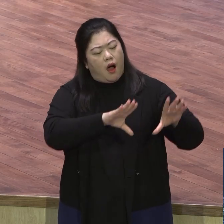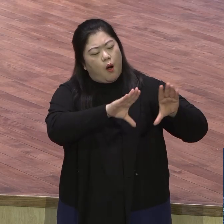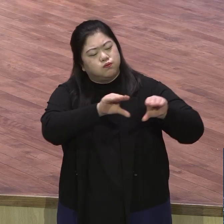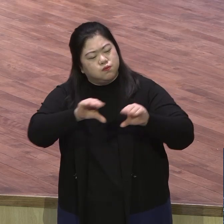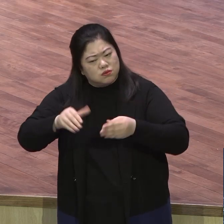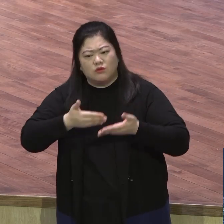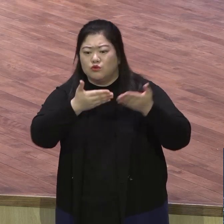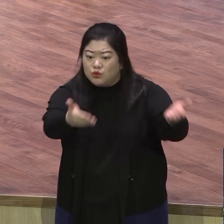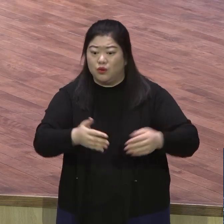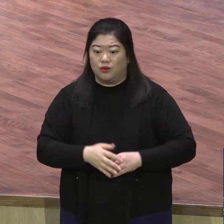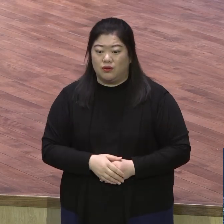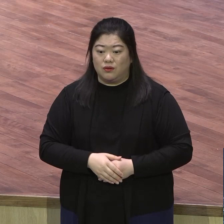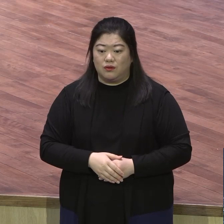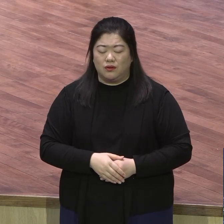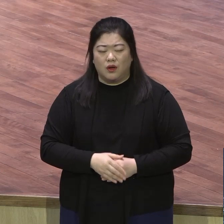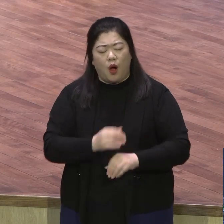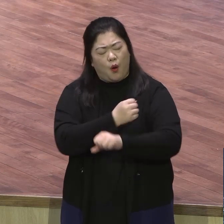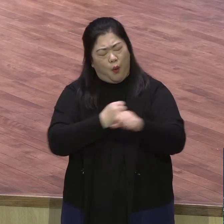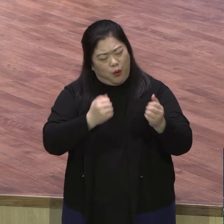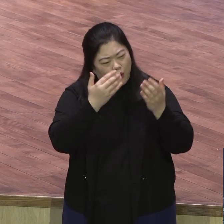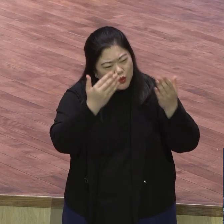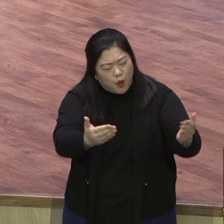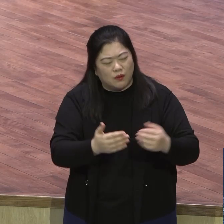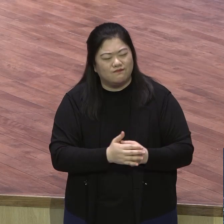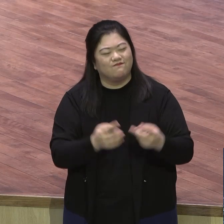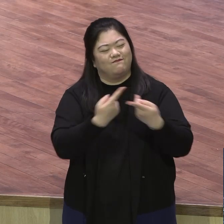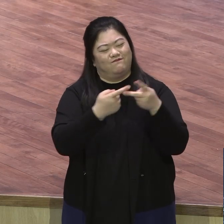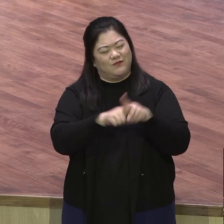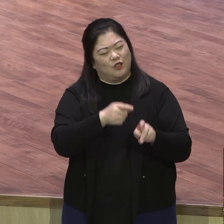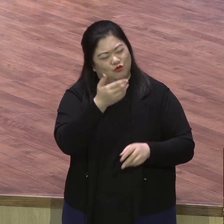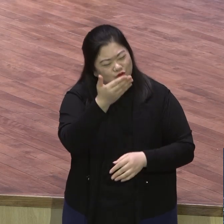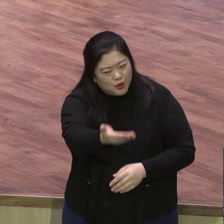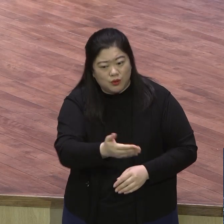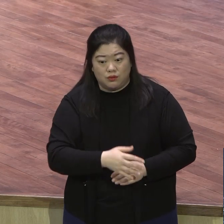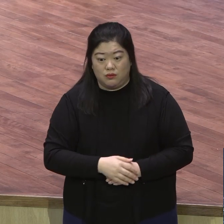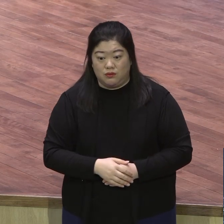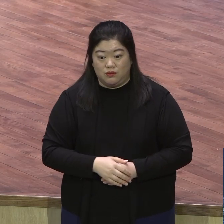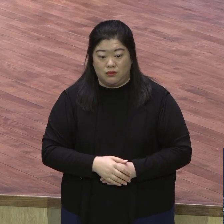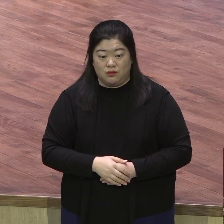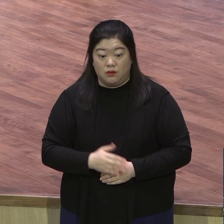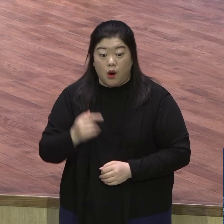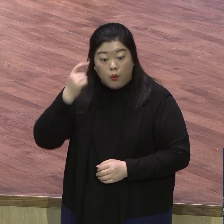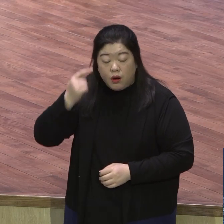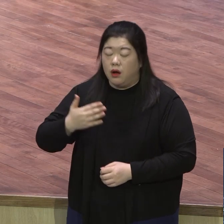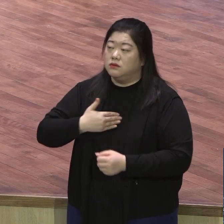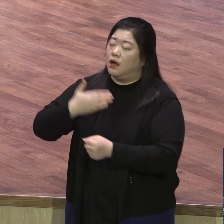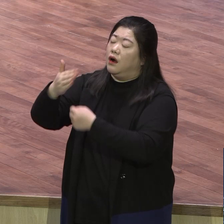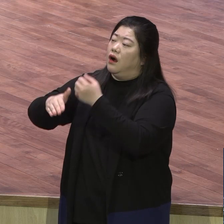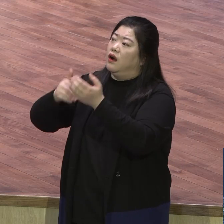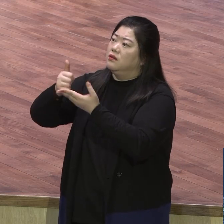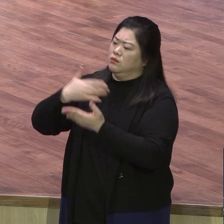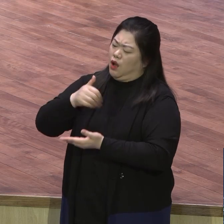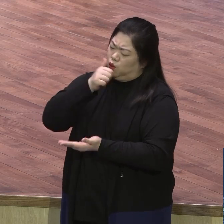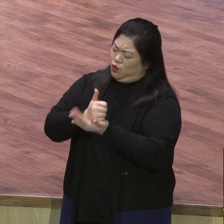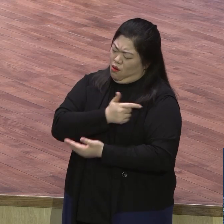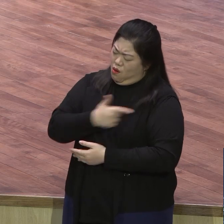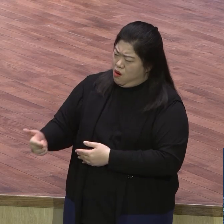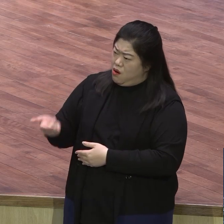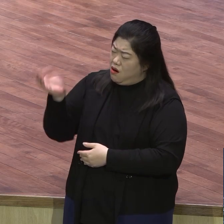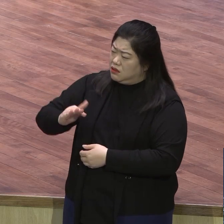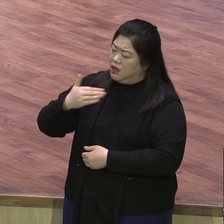용서하고 용납합니다. 이게 보금체질이에요. 내가 나 같은 살리신 주원에 놀라워. 너무 감격스러워요.